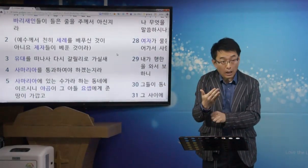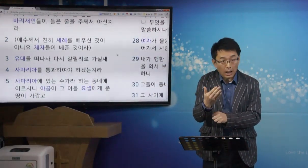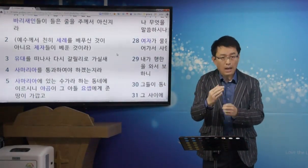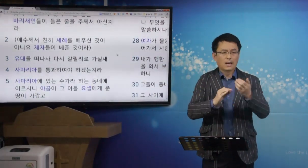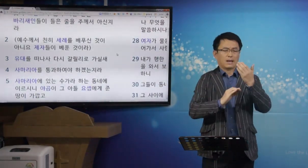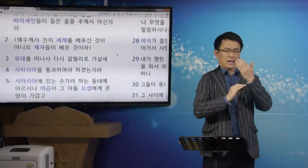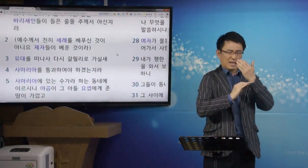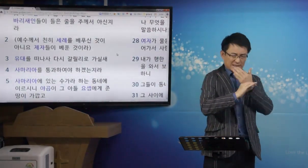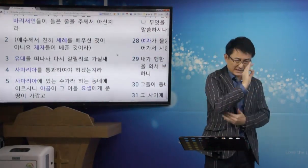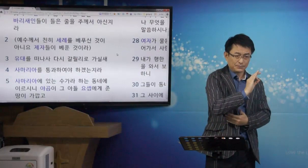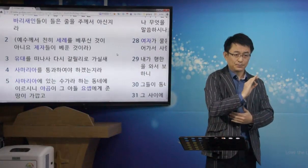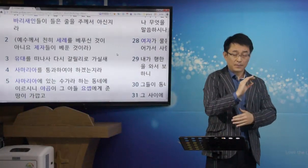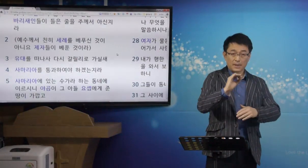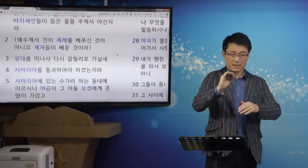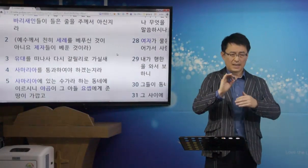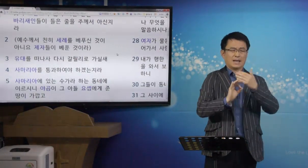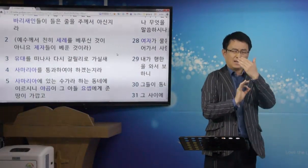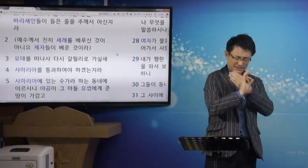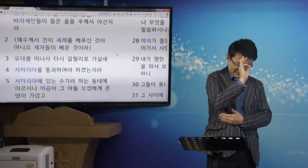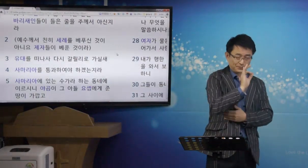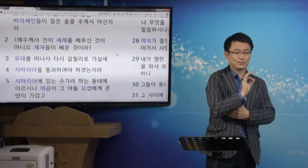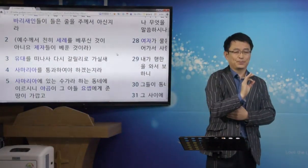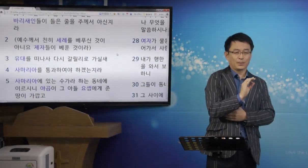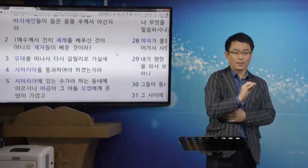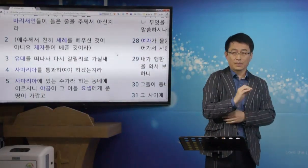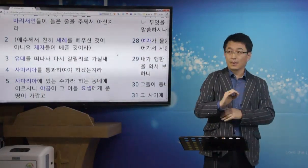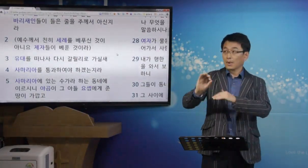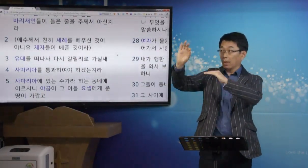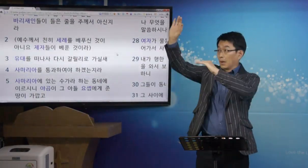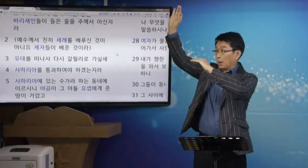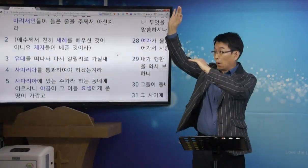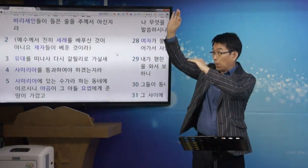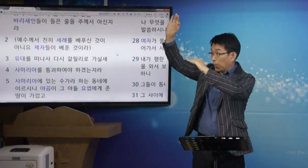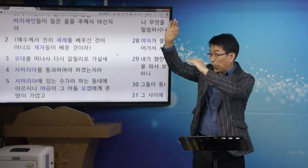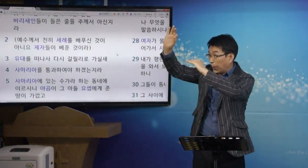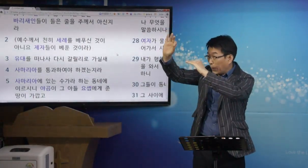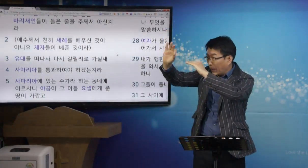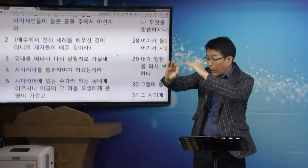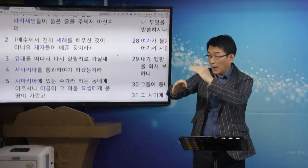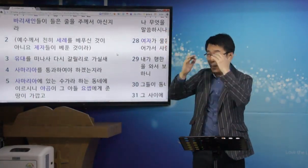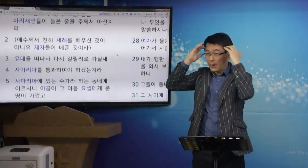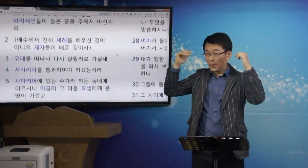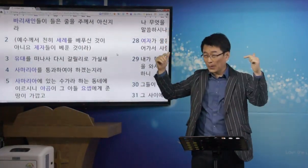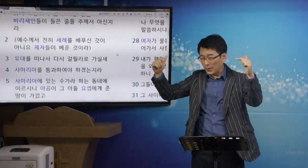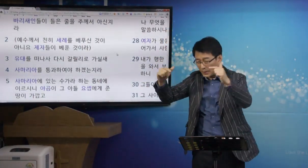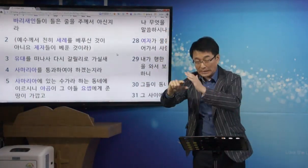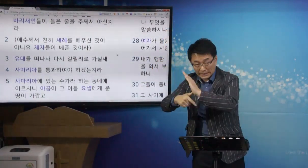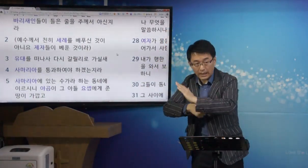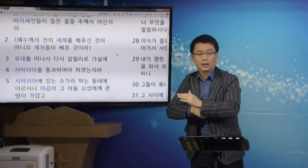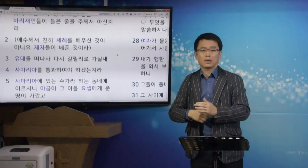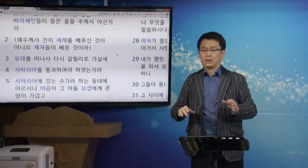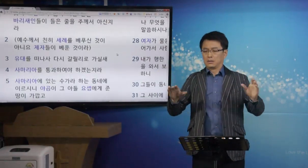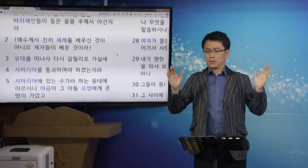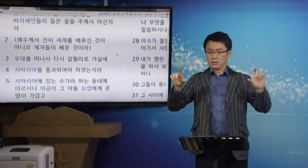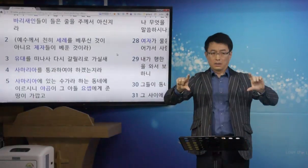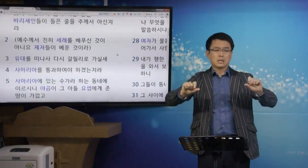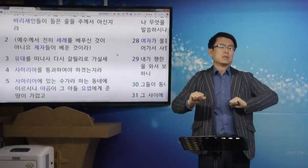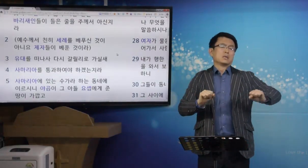일은 언제 합니까? 아침에 하고 또 해가 지는 그때쯤에 더위가 사라질